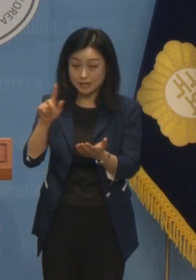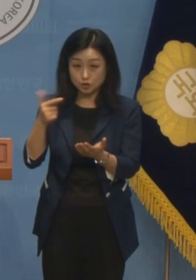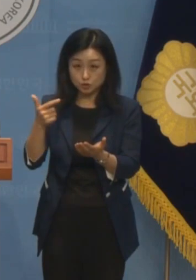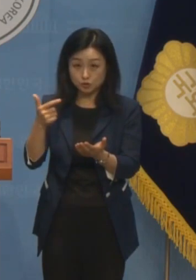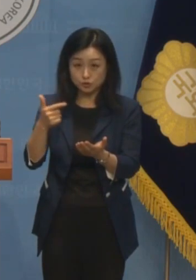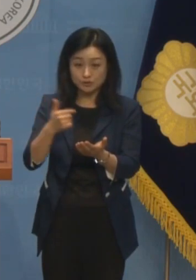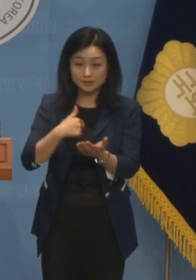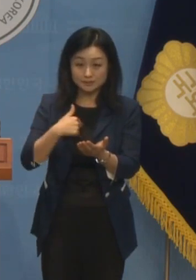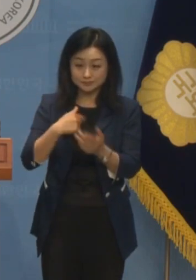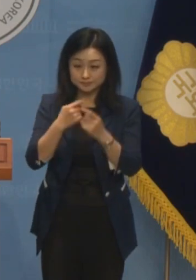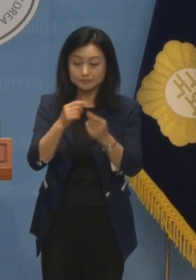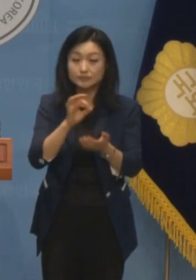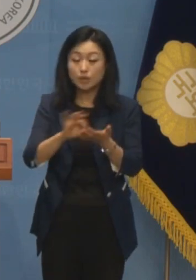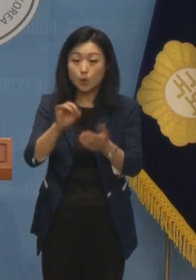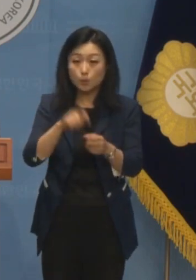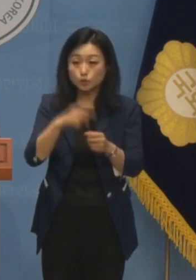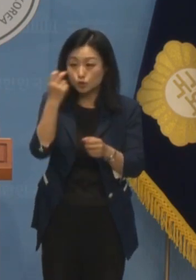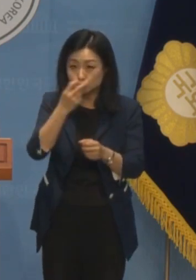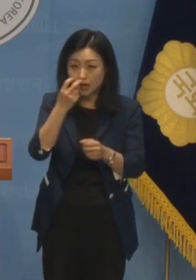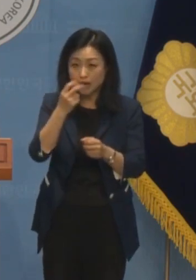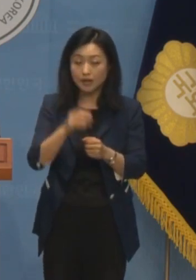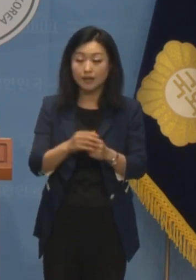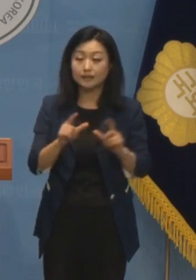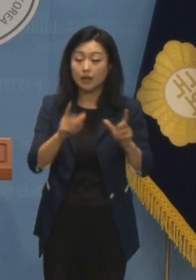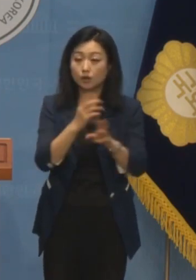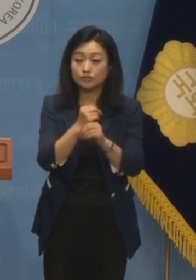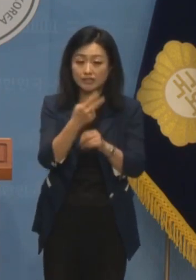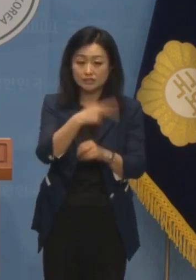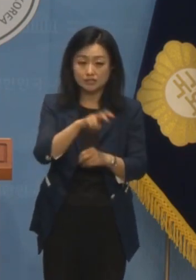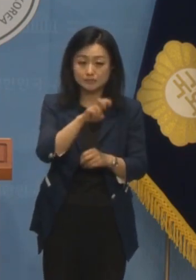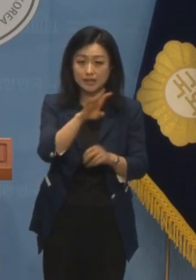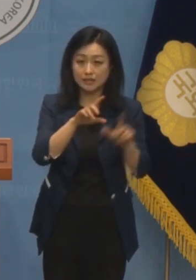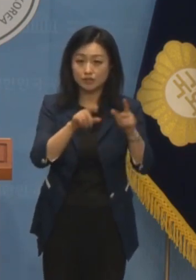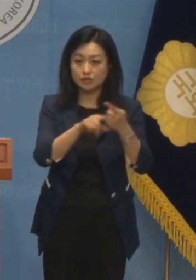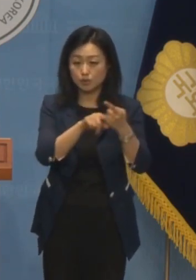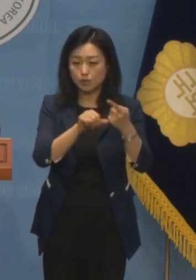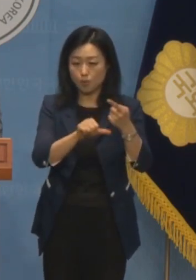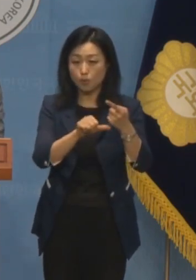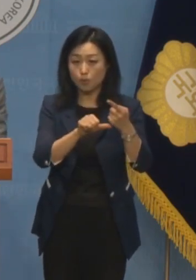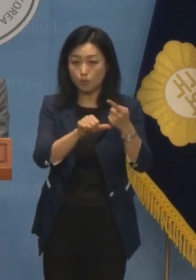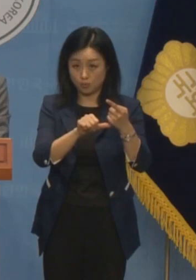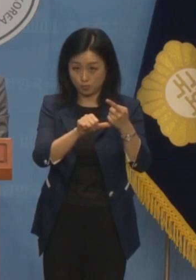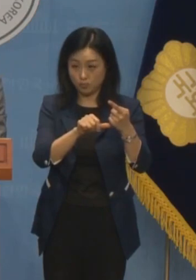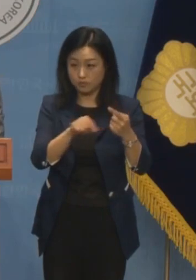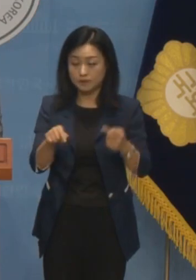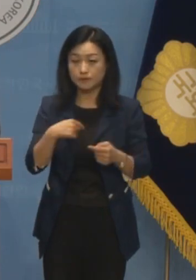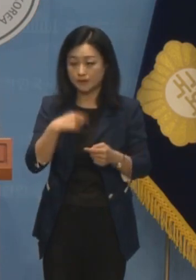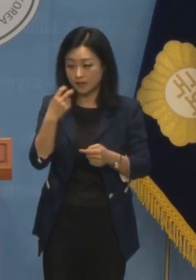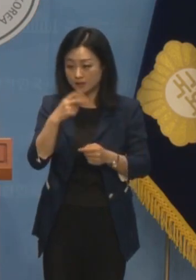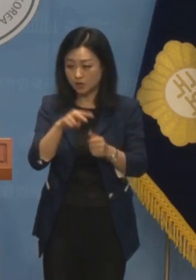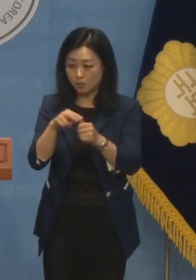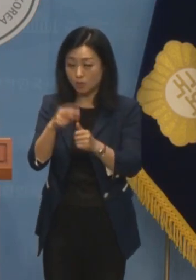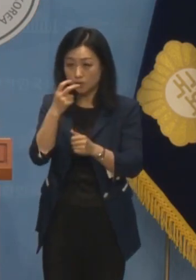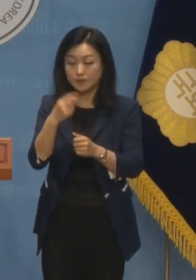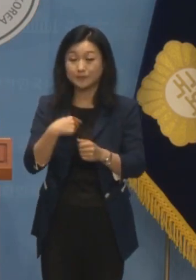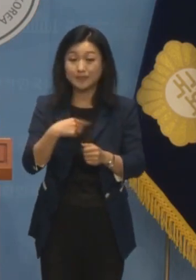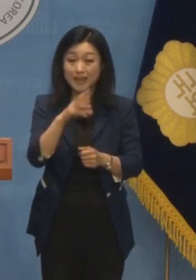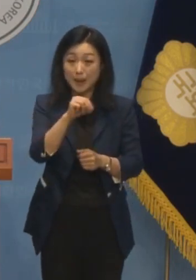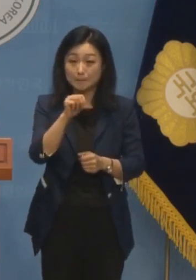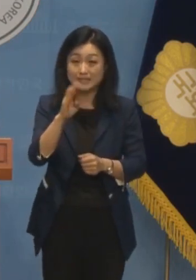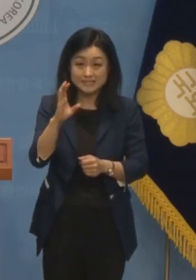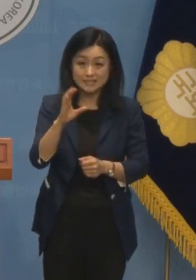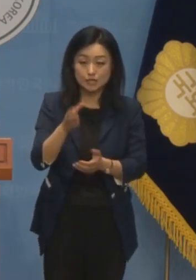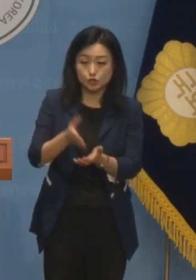2024-116, 사용 목적은 수사, 제공일자는 2024년 1월 5일입니다. 저는 당시 MBC